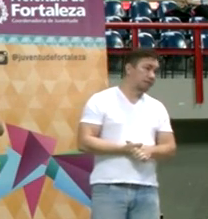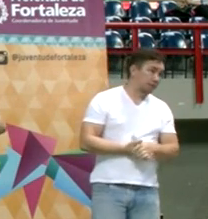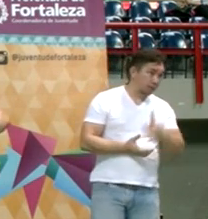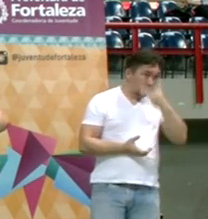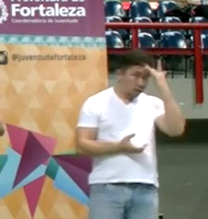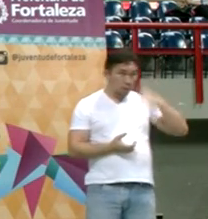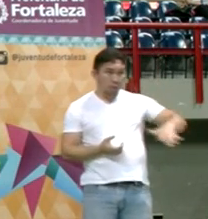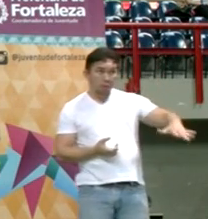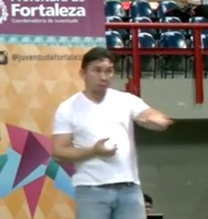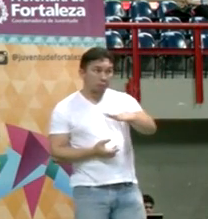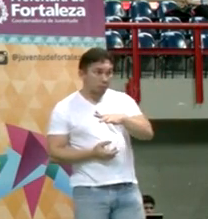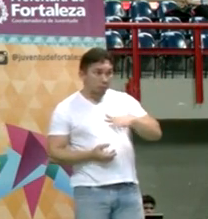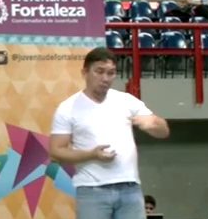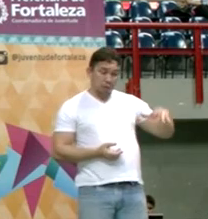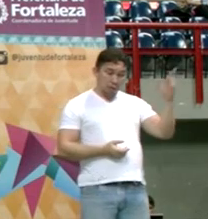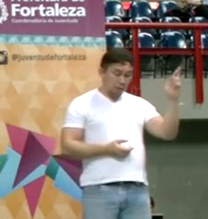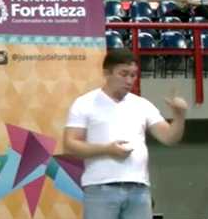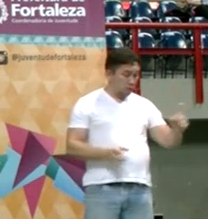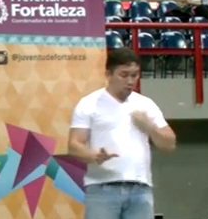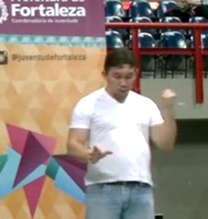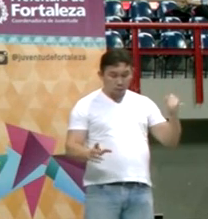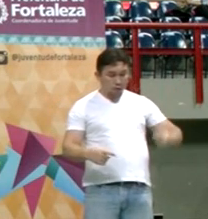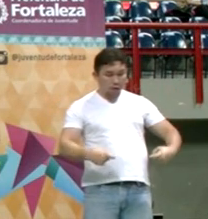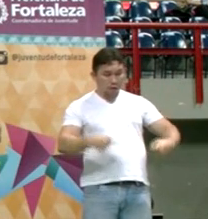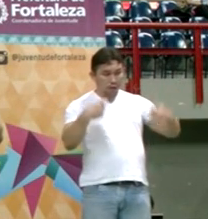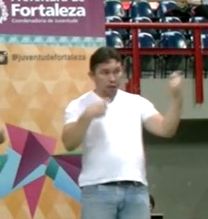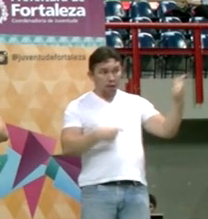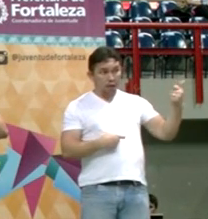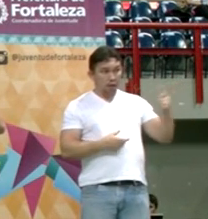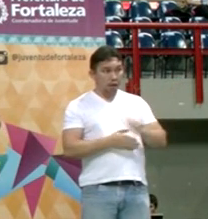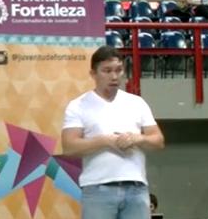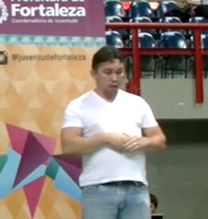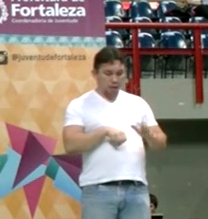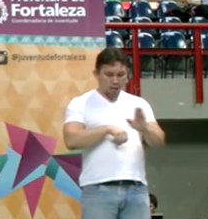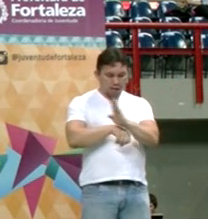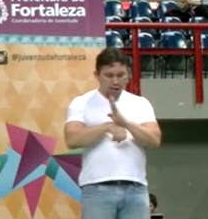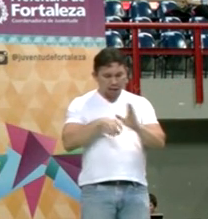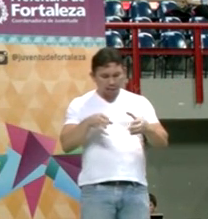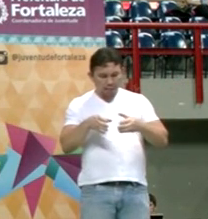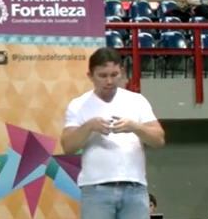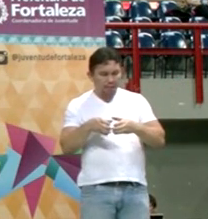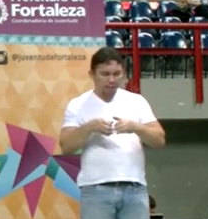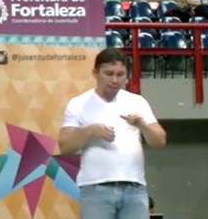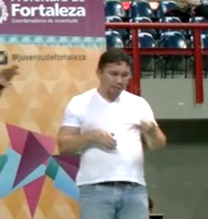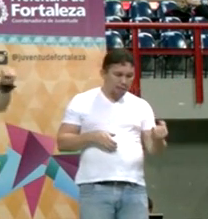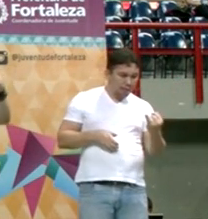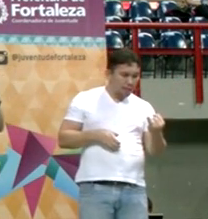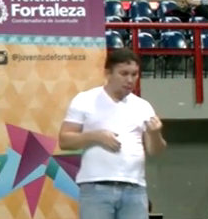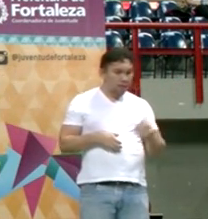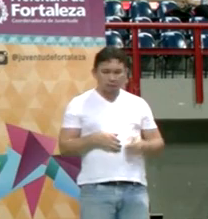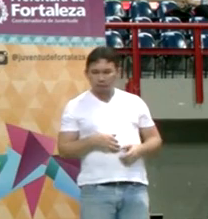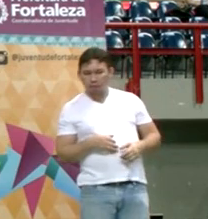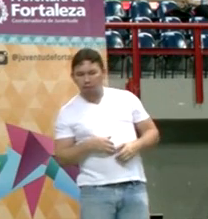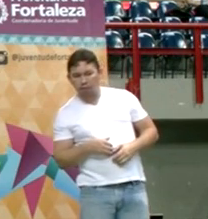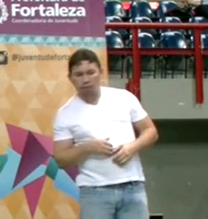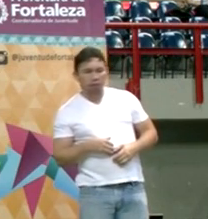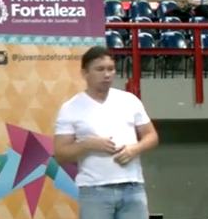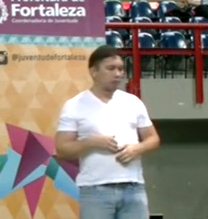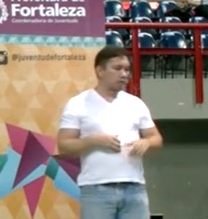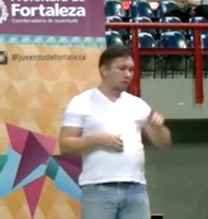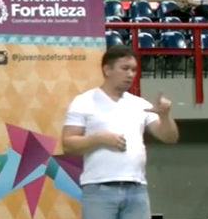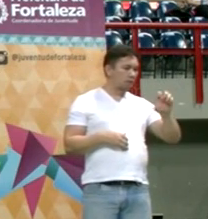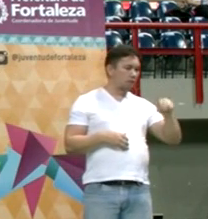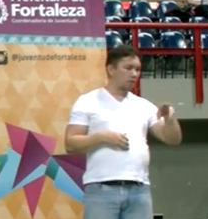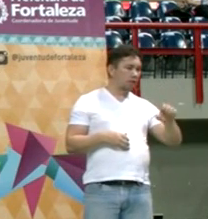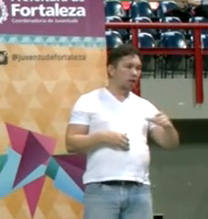a população russa estava indignada com a guerra. A burguesia se aproveitou dessa indignação, o Lenin não estava lá e